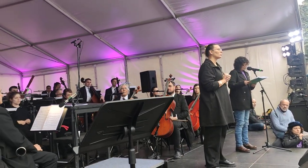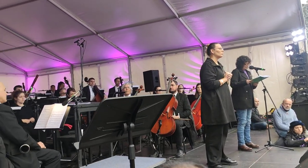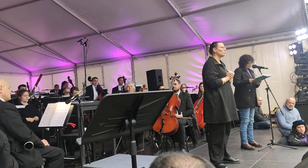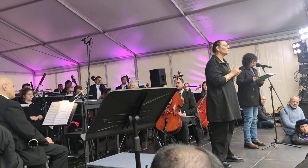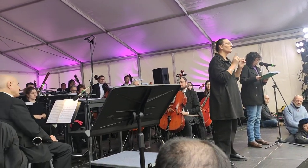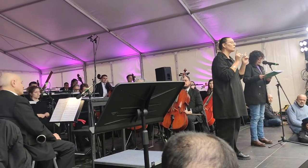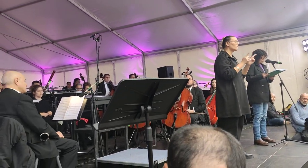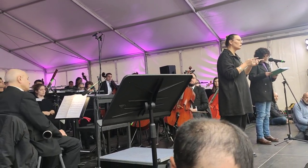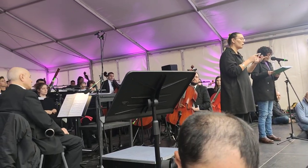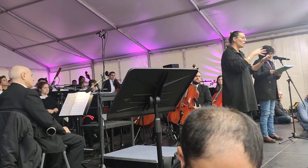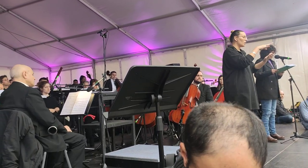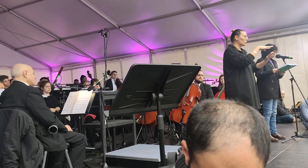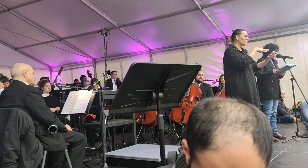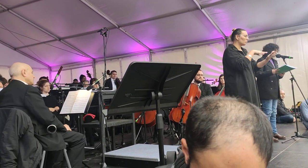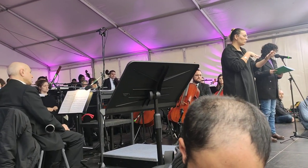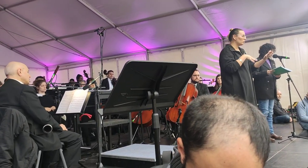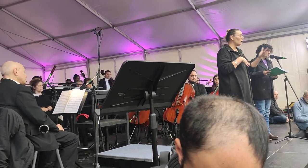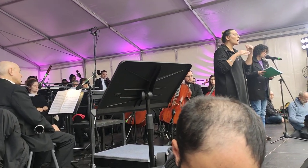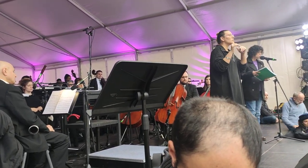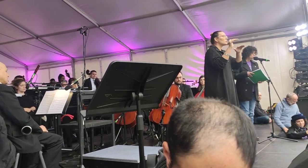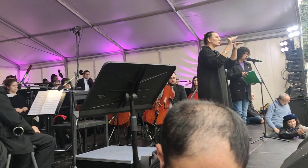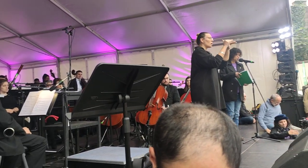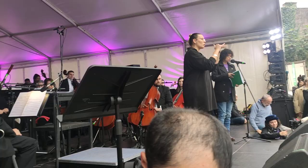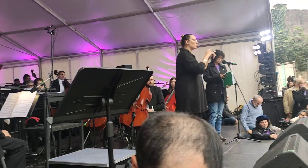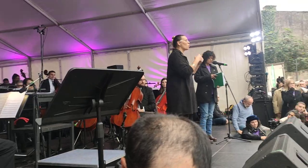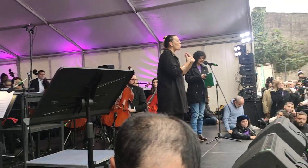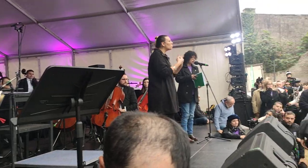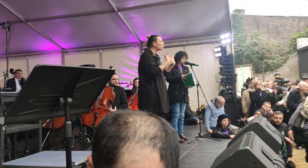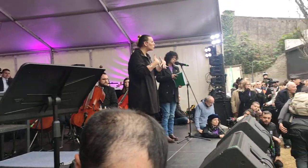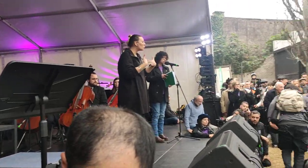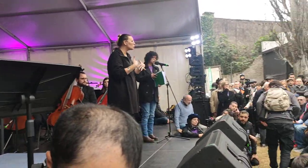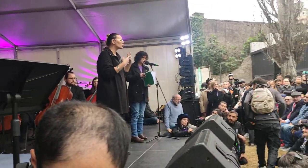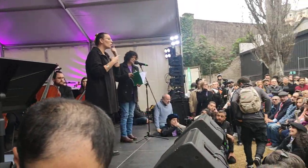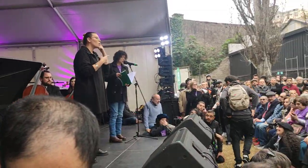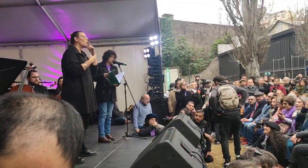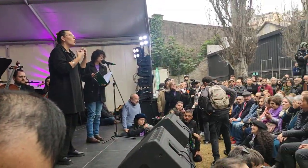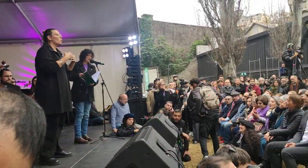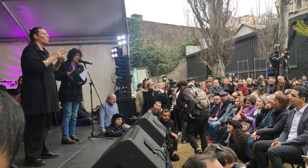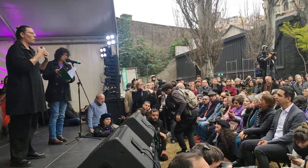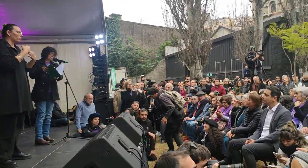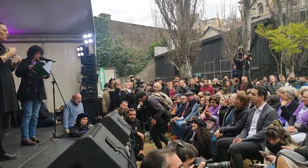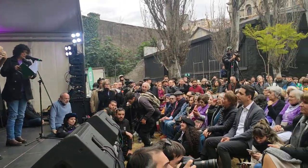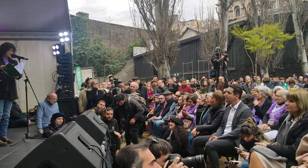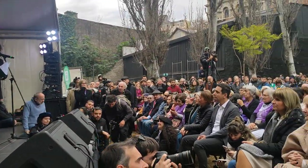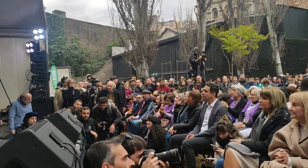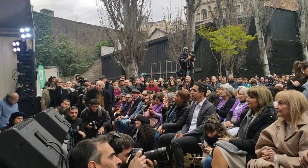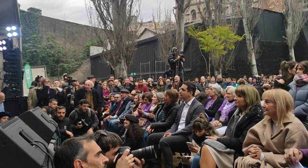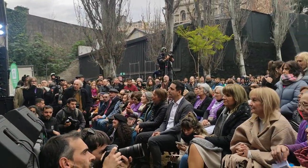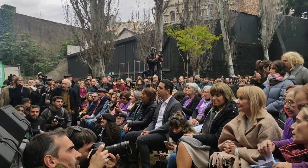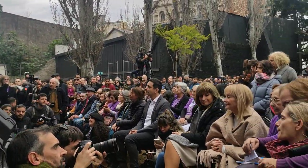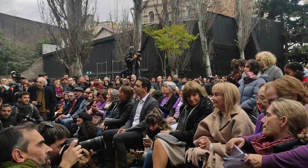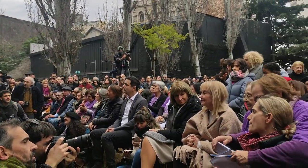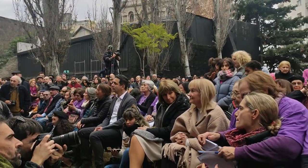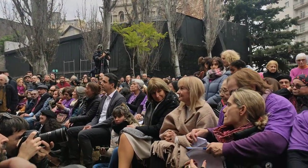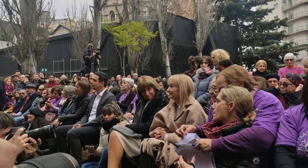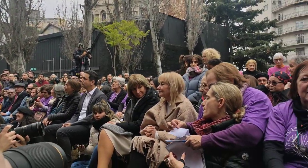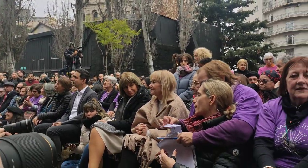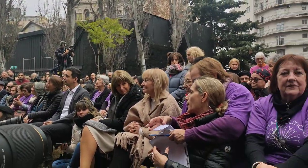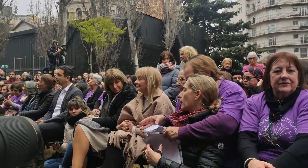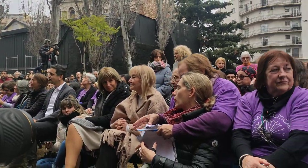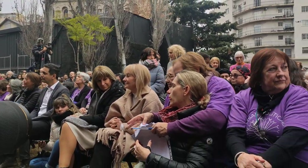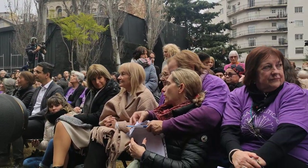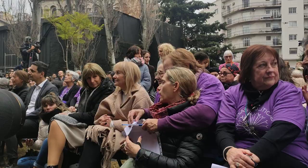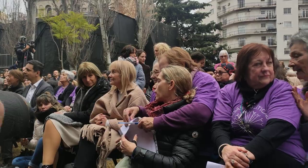Voy a dar lectura a los saludos, que son muchos. Les prometo que se los doy largos a las compañeras